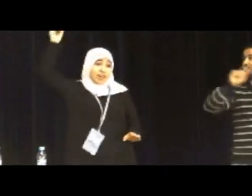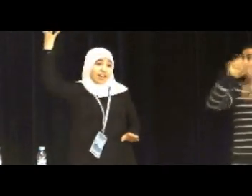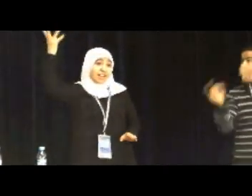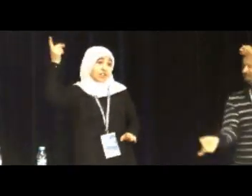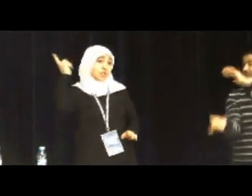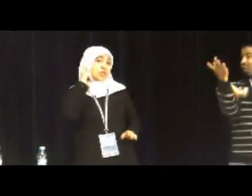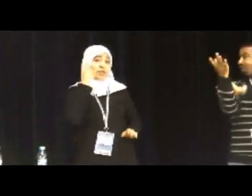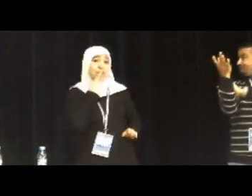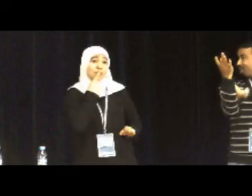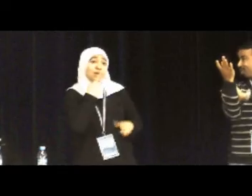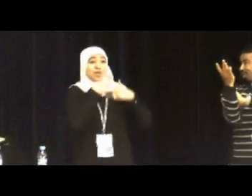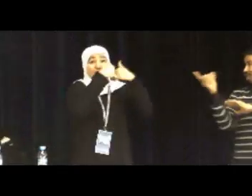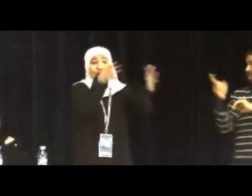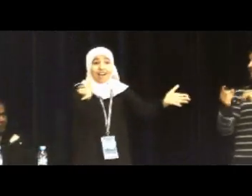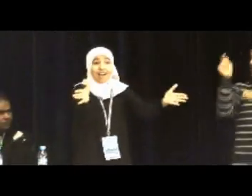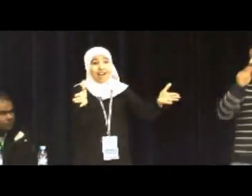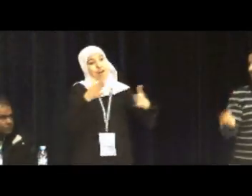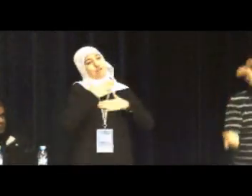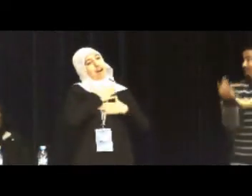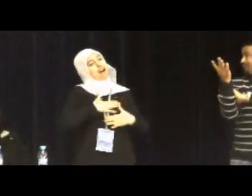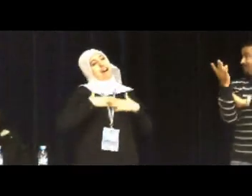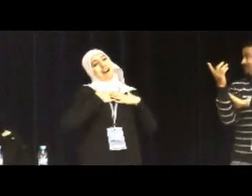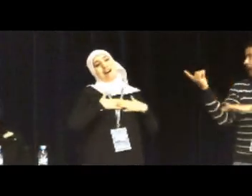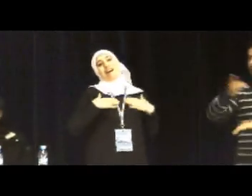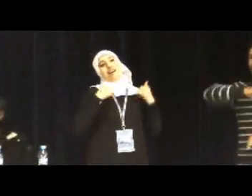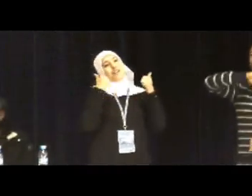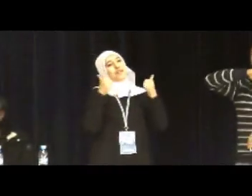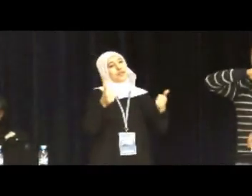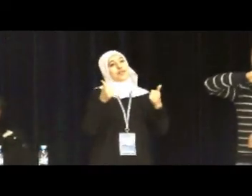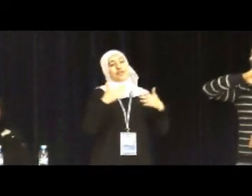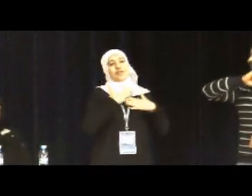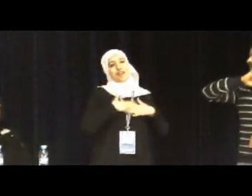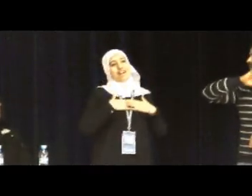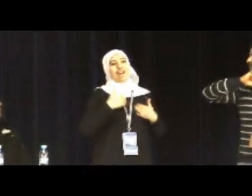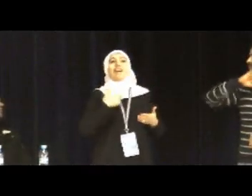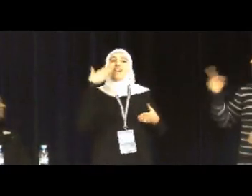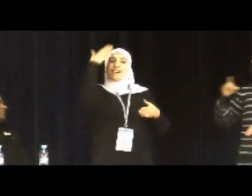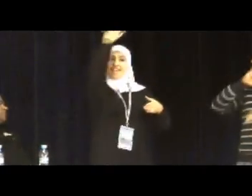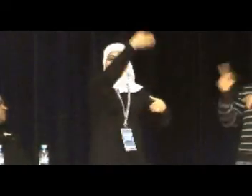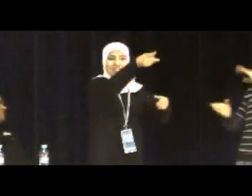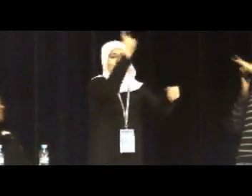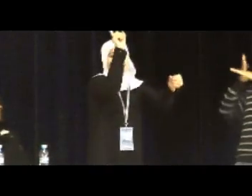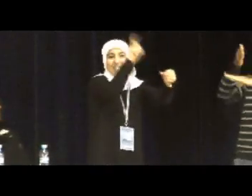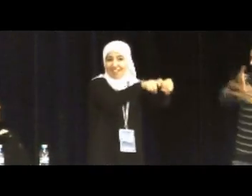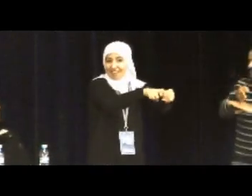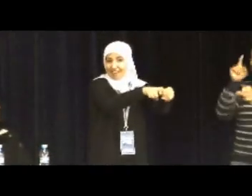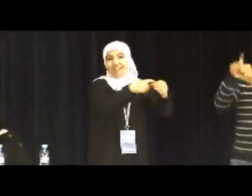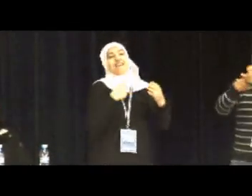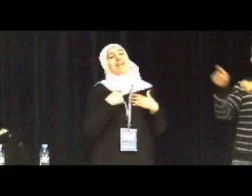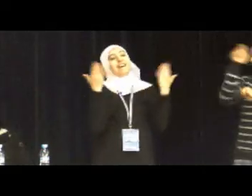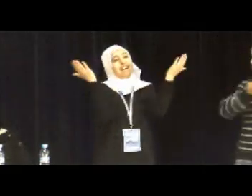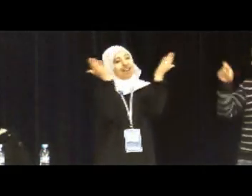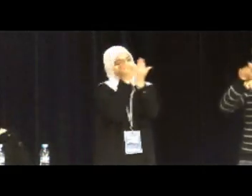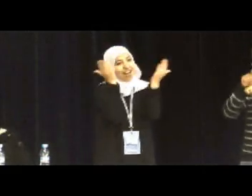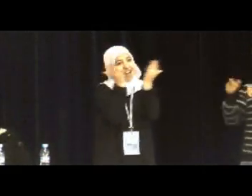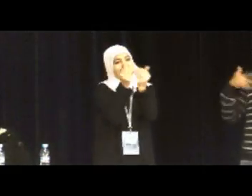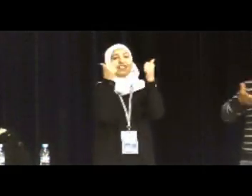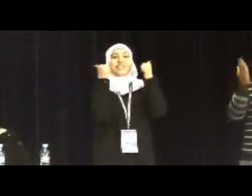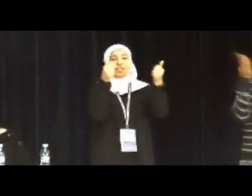على ذلك من مشاكل نفسية. الحمد لله بعد الافتتاح ديال الجمعية ديال النور تحت لي فرصة أنني التحق